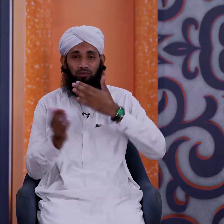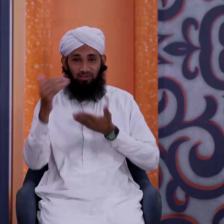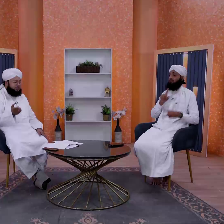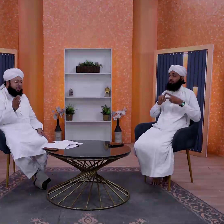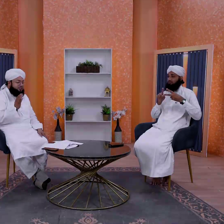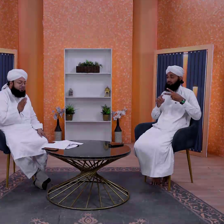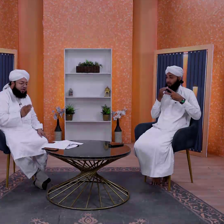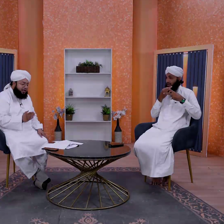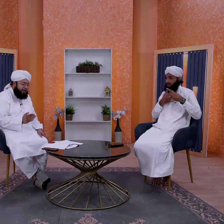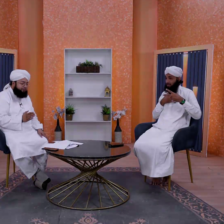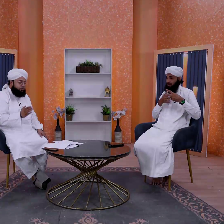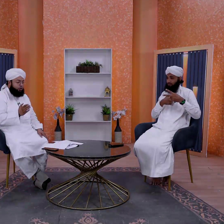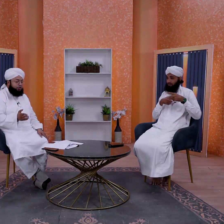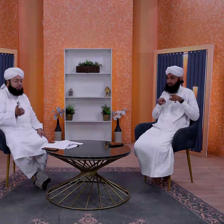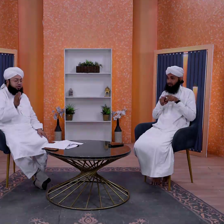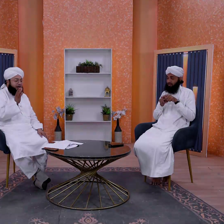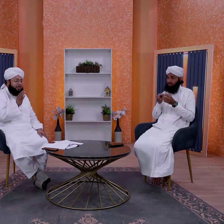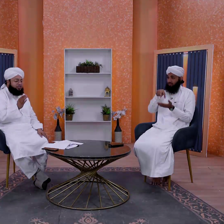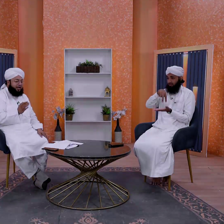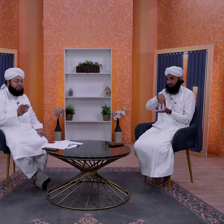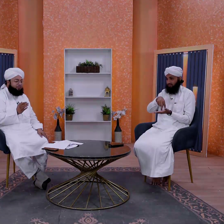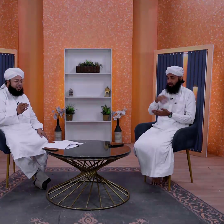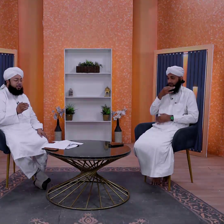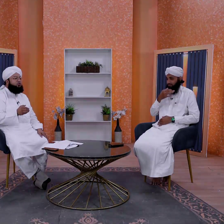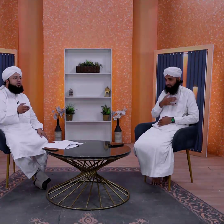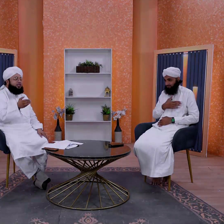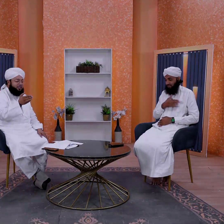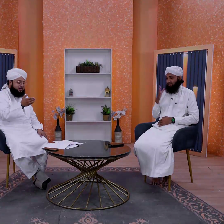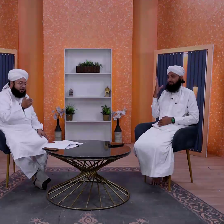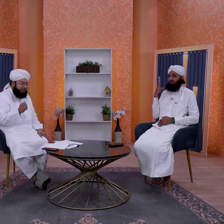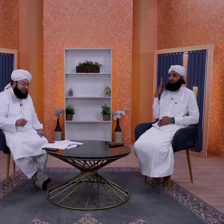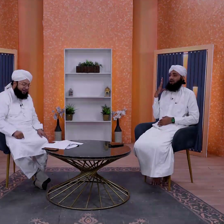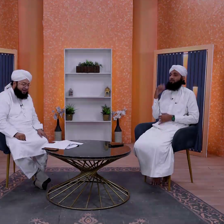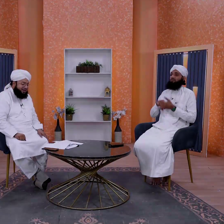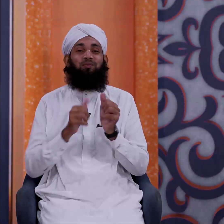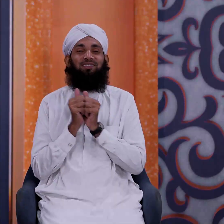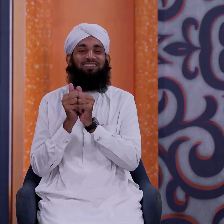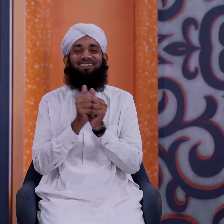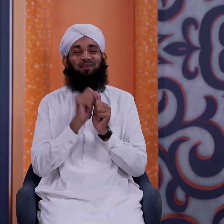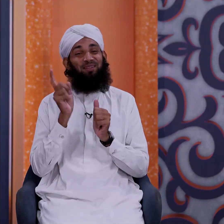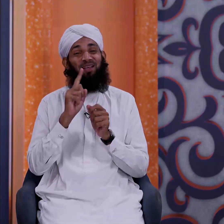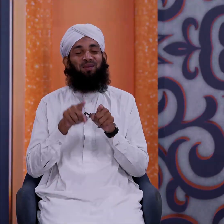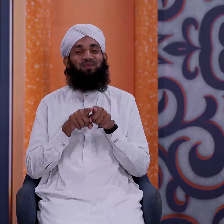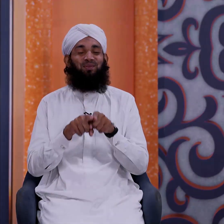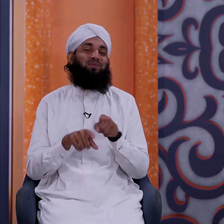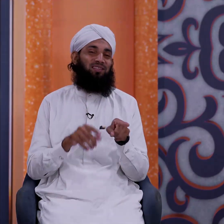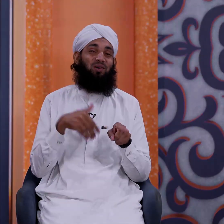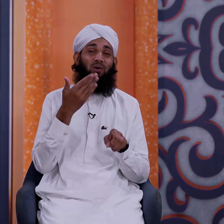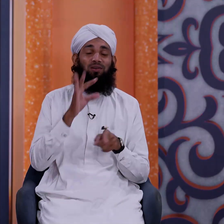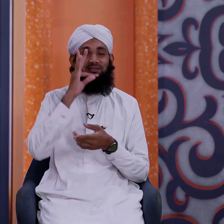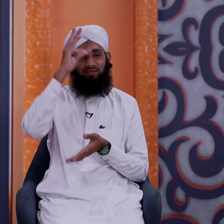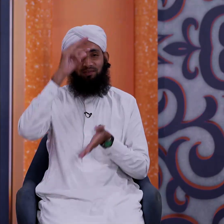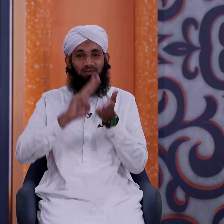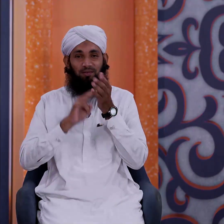کام بھی تعظیمی قیام اور استقبال جائز بلکہ سنت صحابہ ہے, بلکہ حضور کی